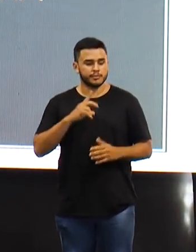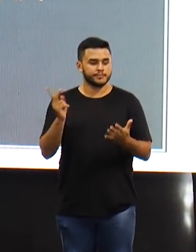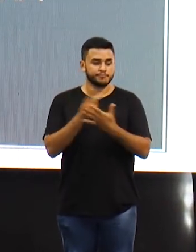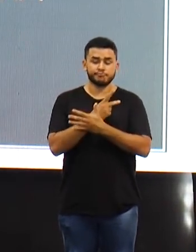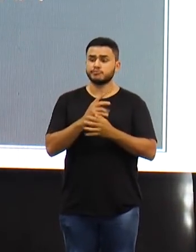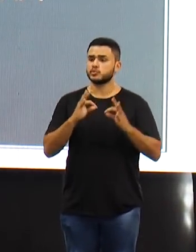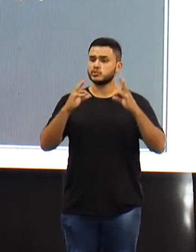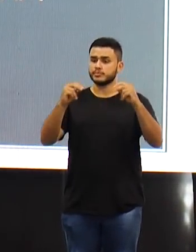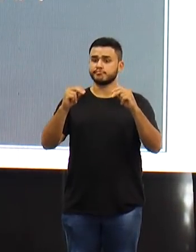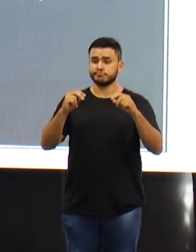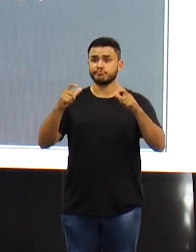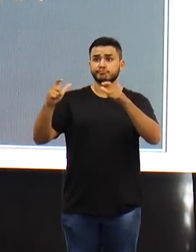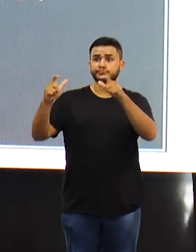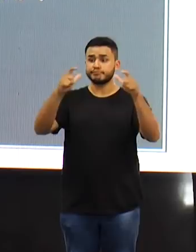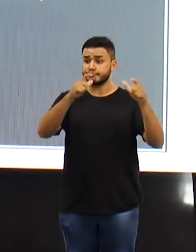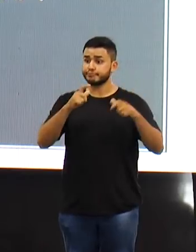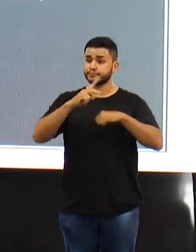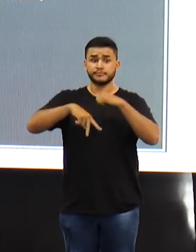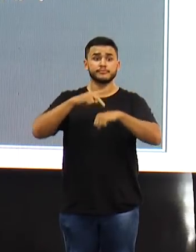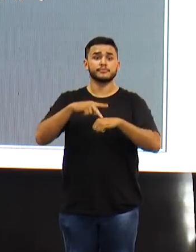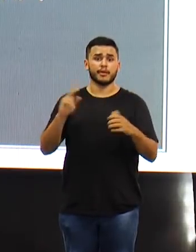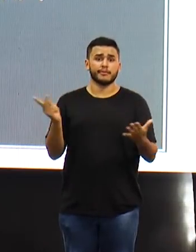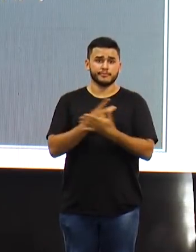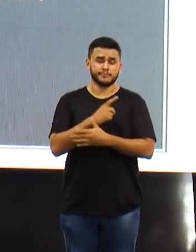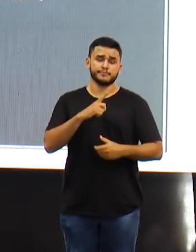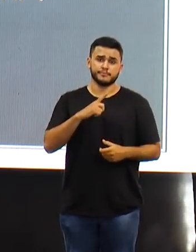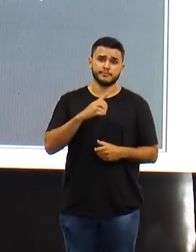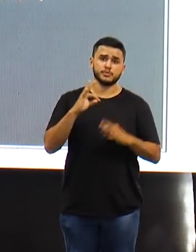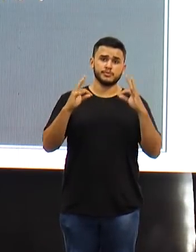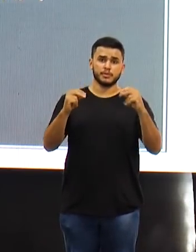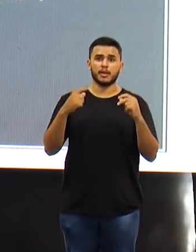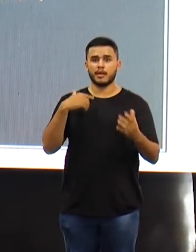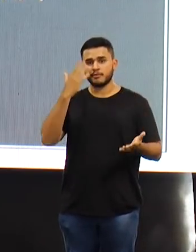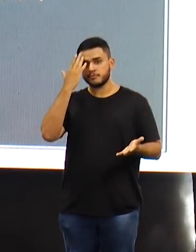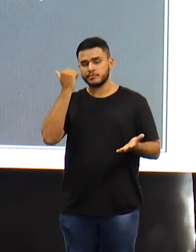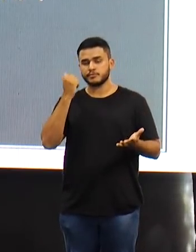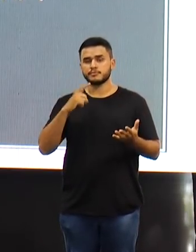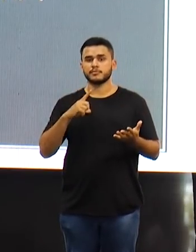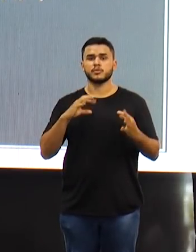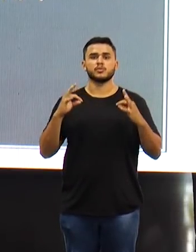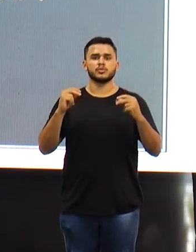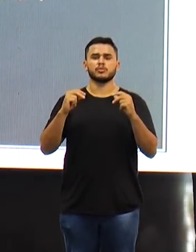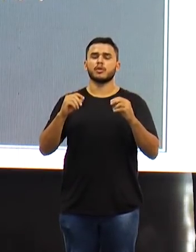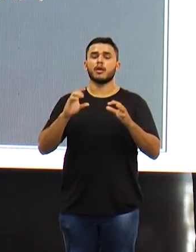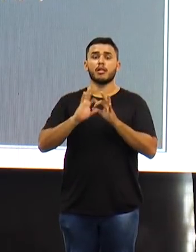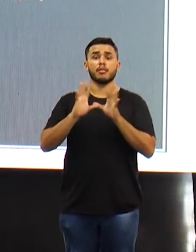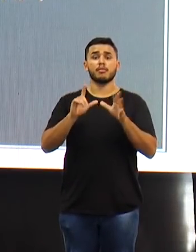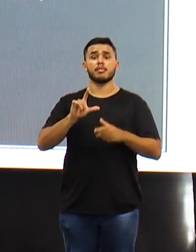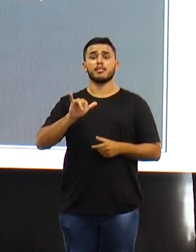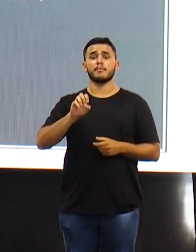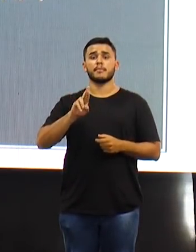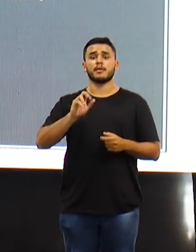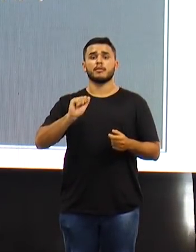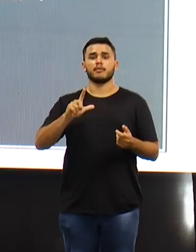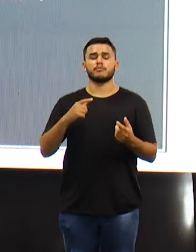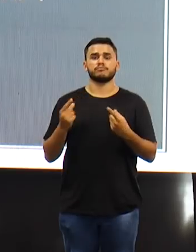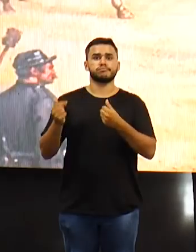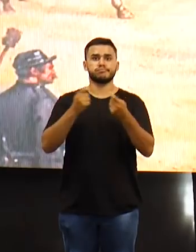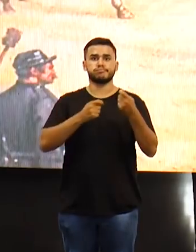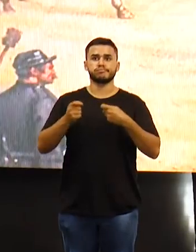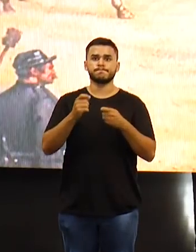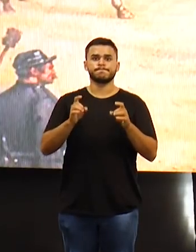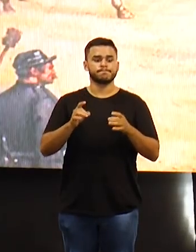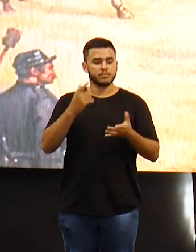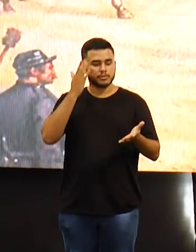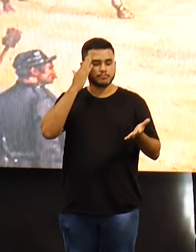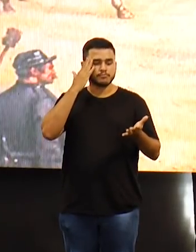1815, a ideia da Santa Aliança, o contexto liberal, enfim. Uma